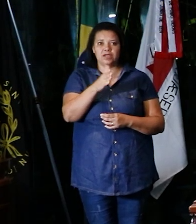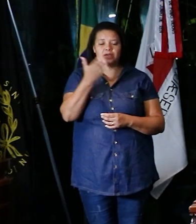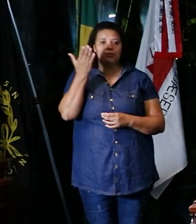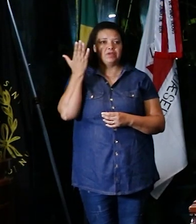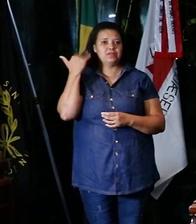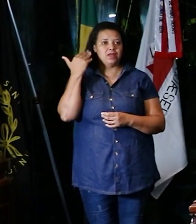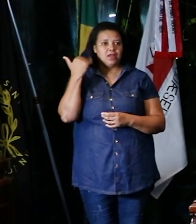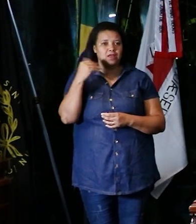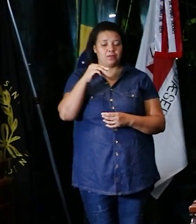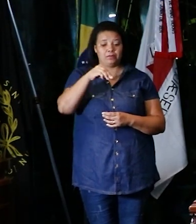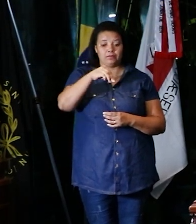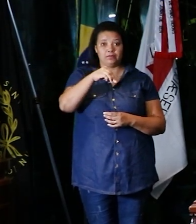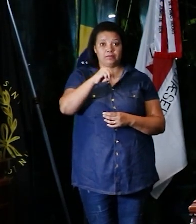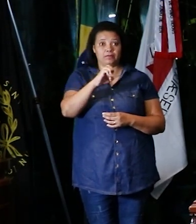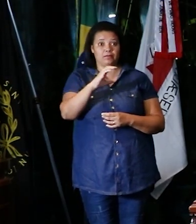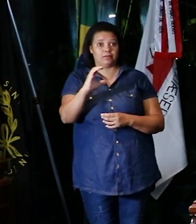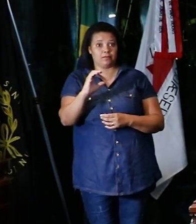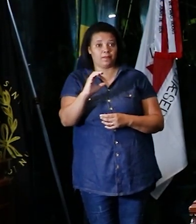MEC,